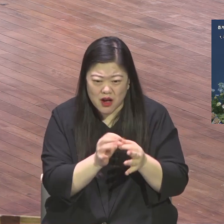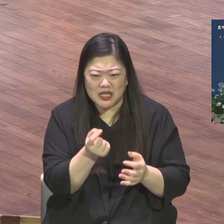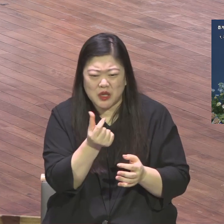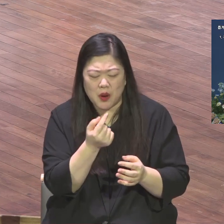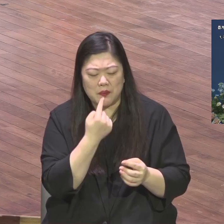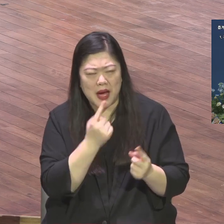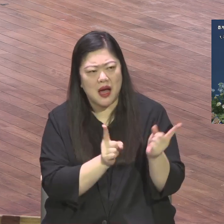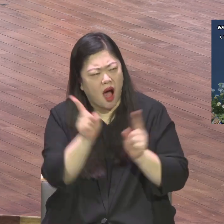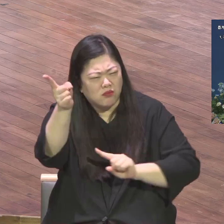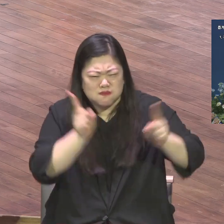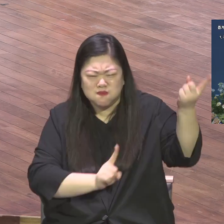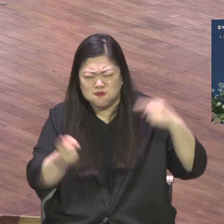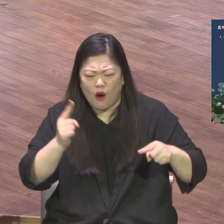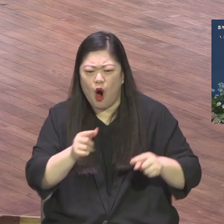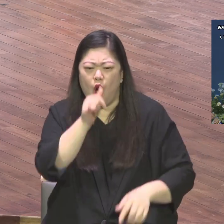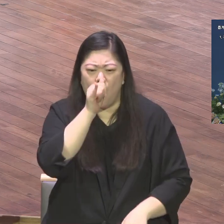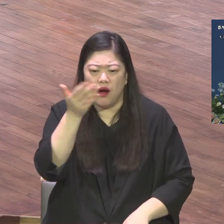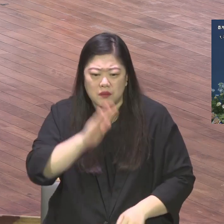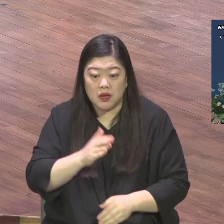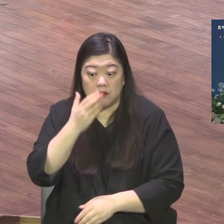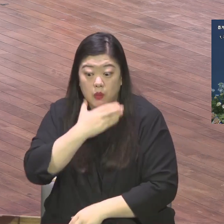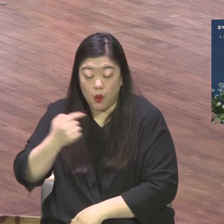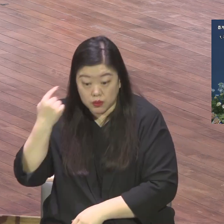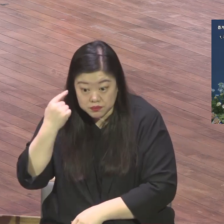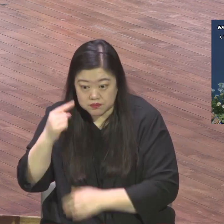영원한 생명과 직결되기 때문에 그렇다.